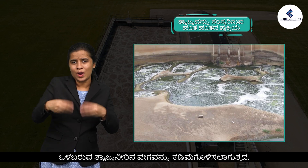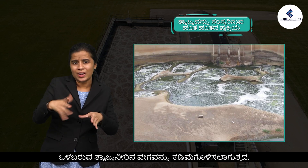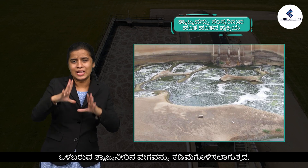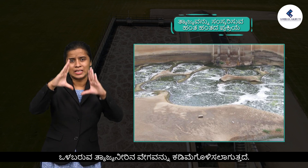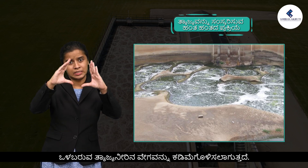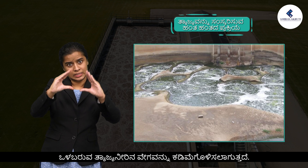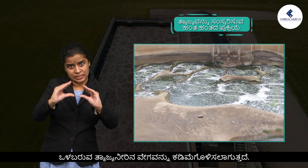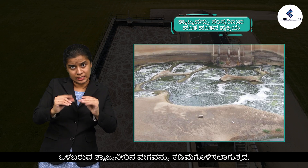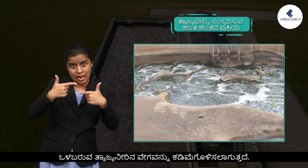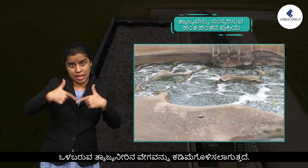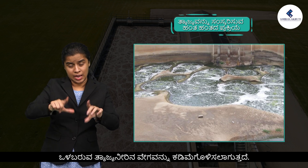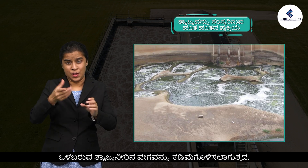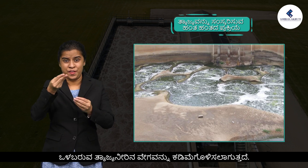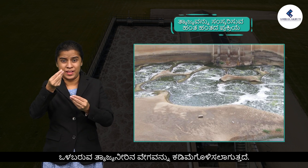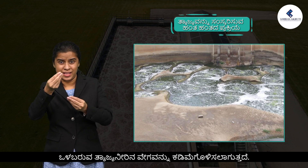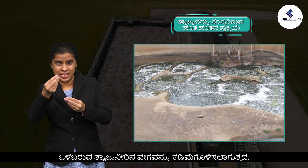ಕಡಿಮೆಗೊಳಿಸುತ್ತದೆ.